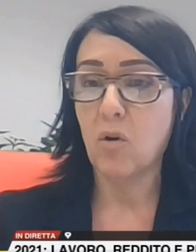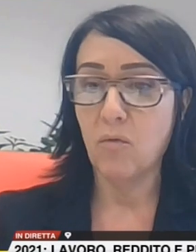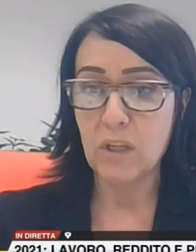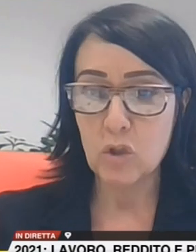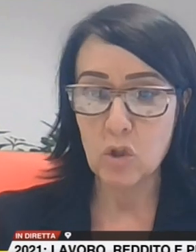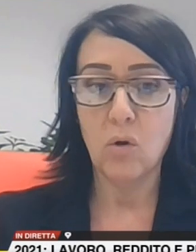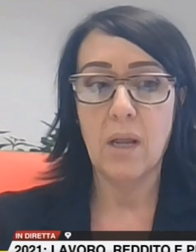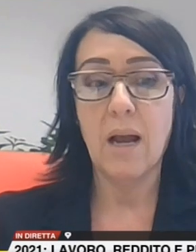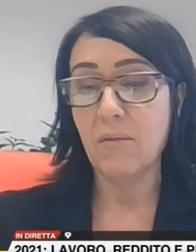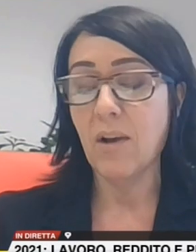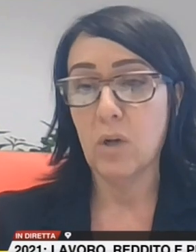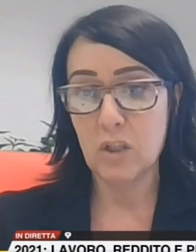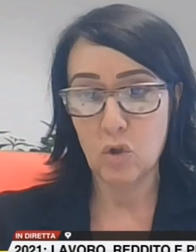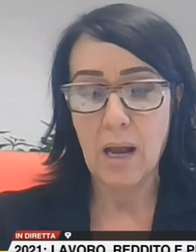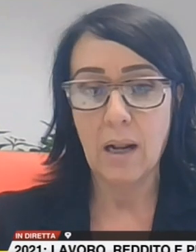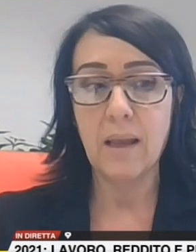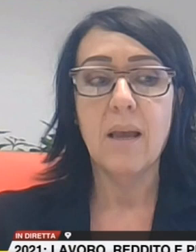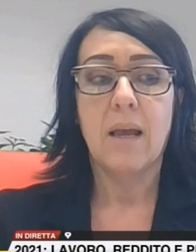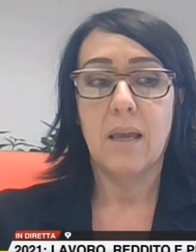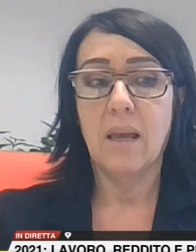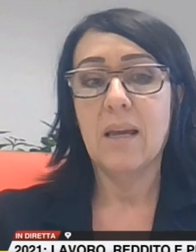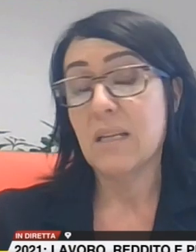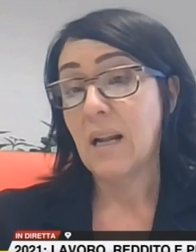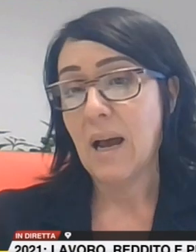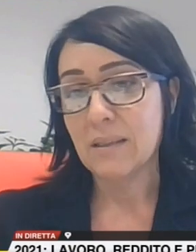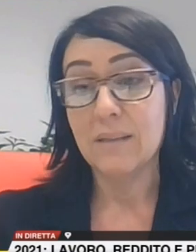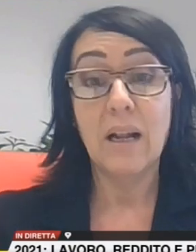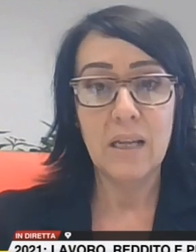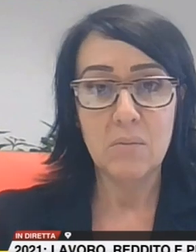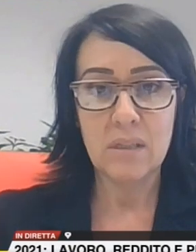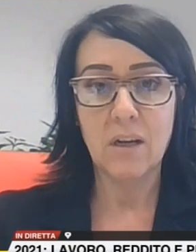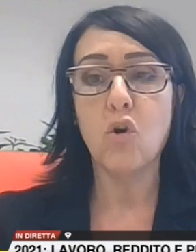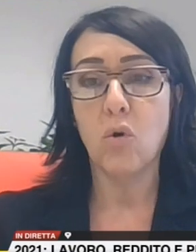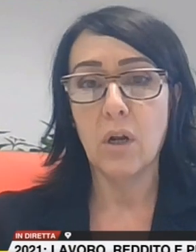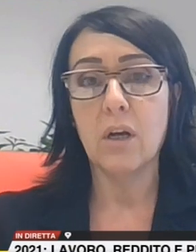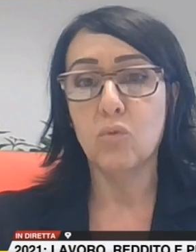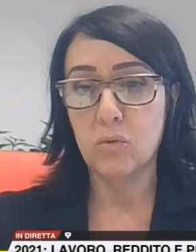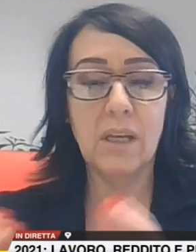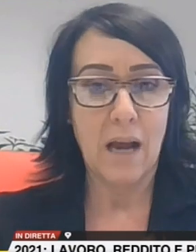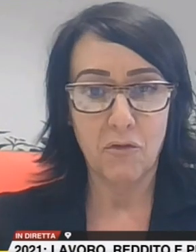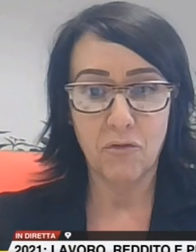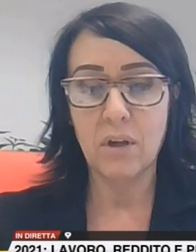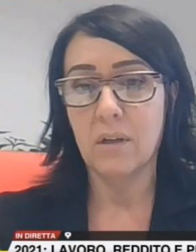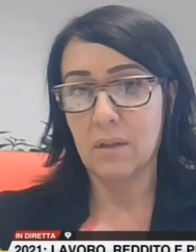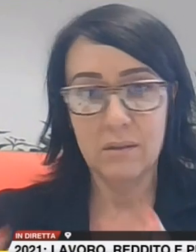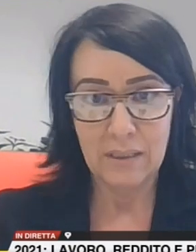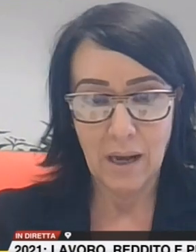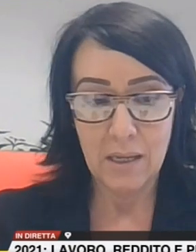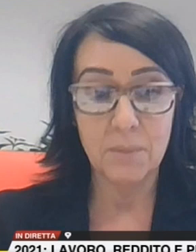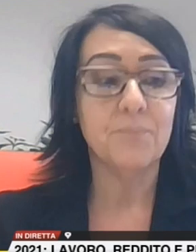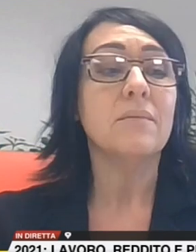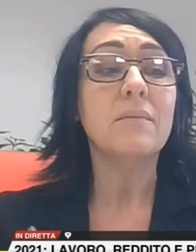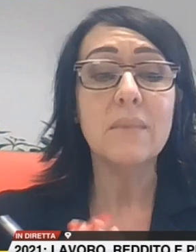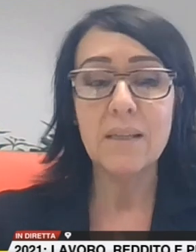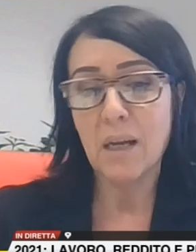da una convenzione a livello nazionale che è siglata dall'INPS con tutti i CAF